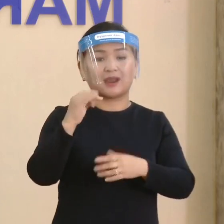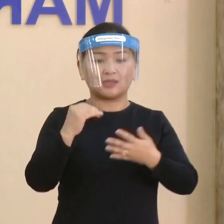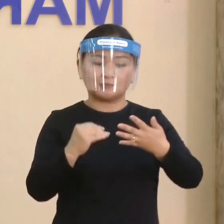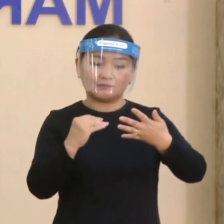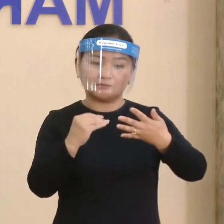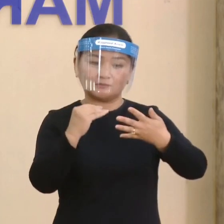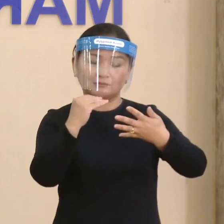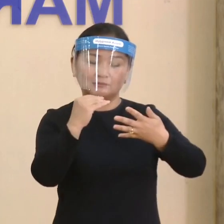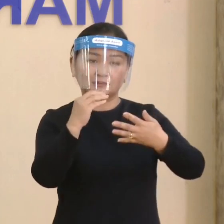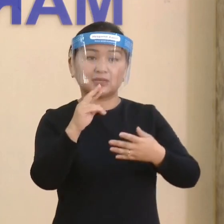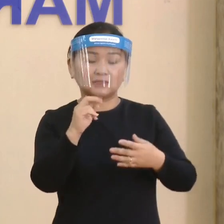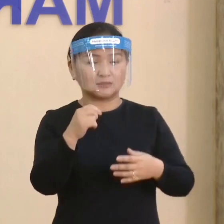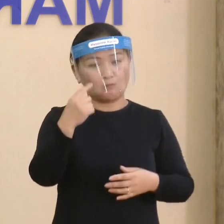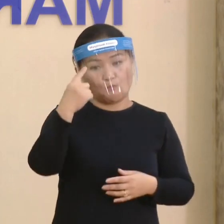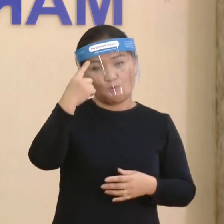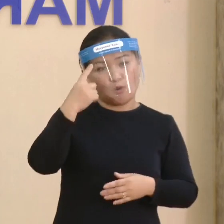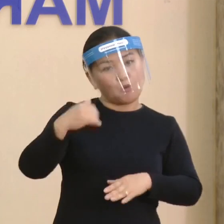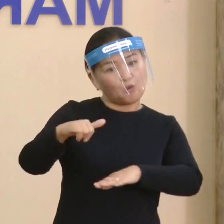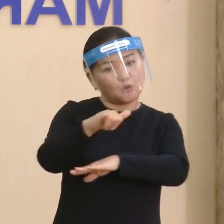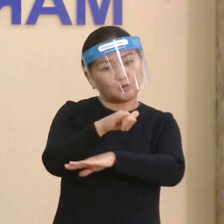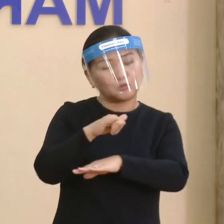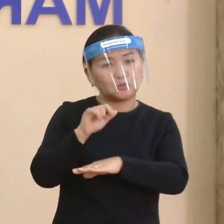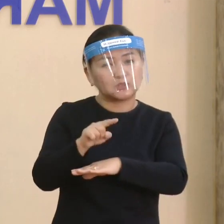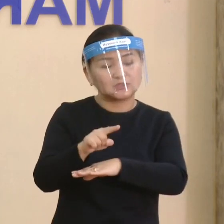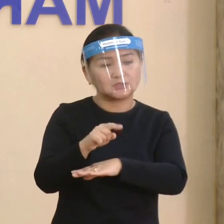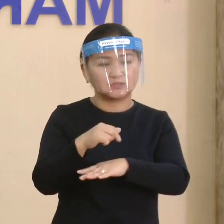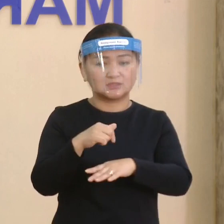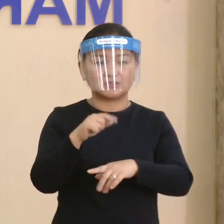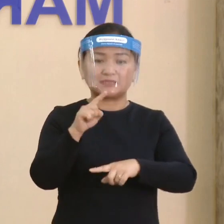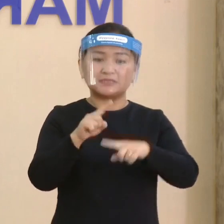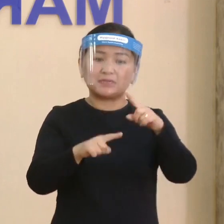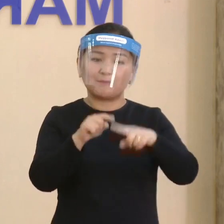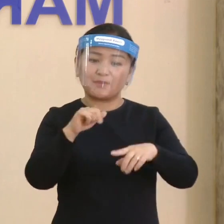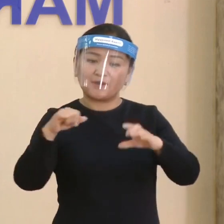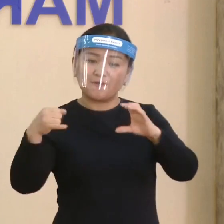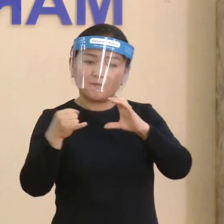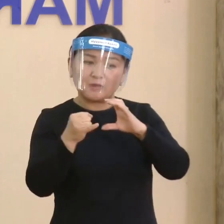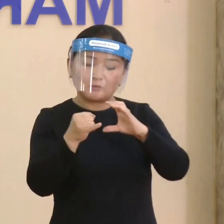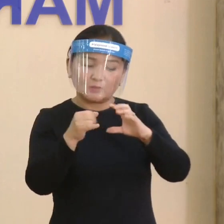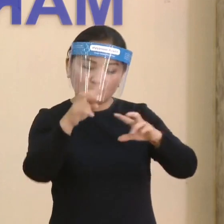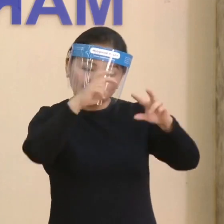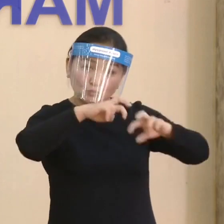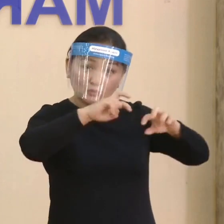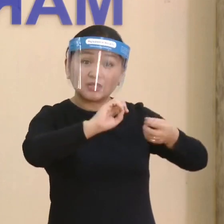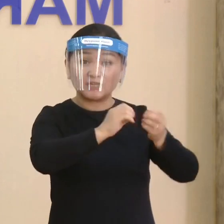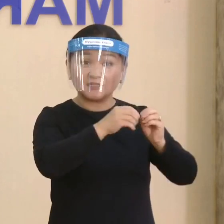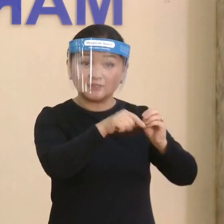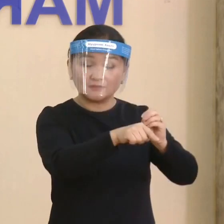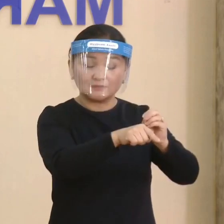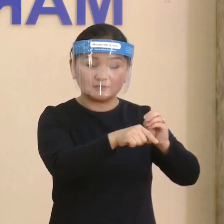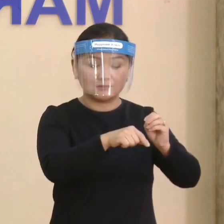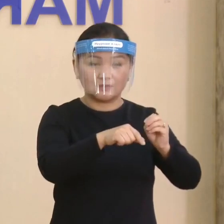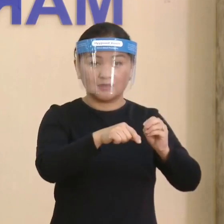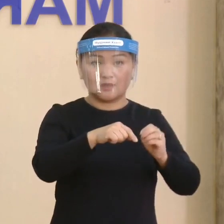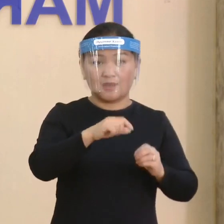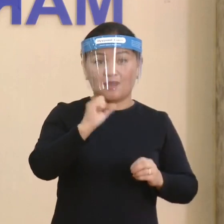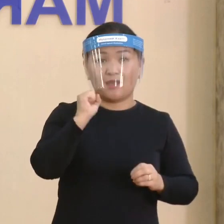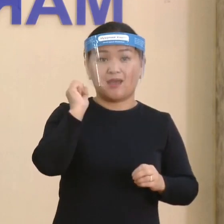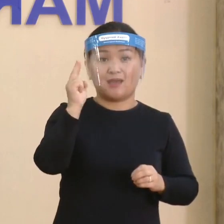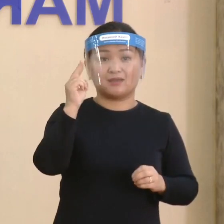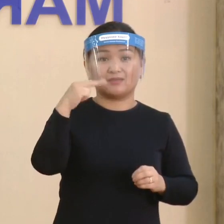ямар вирус SARS-2 гэдэг одоо ямар вирус одоо эргэлтэнд байгаа юм гэдэг талаар энэ талаар судалгаа энийг бол одоо шинжлэх